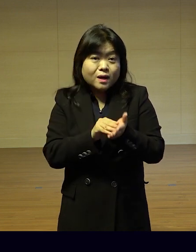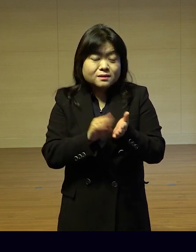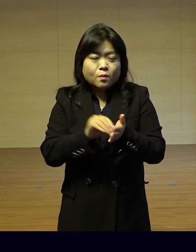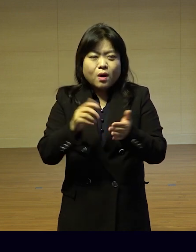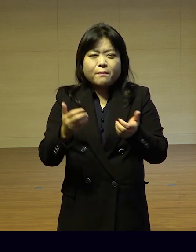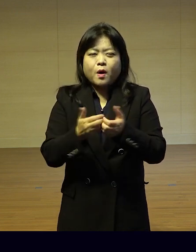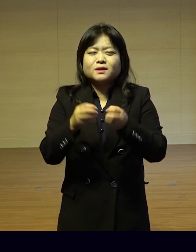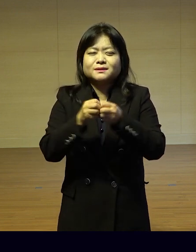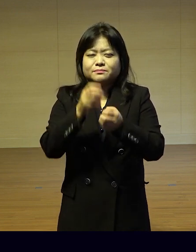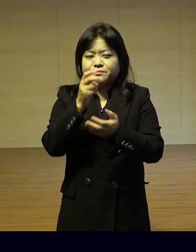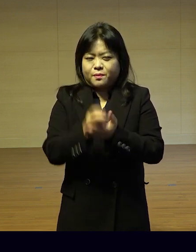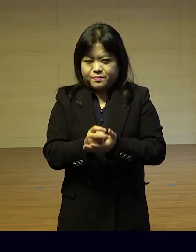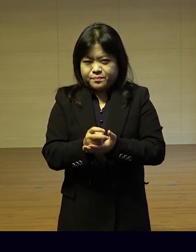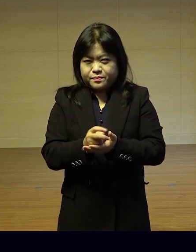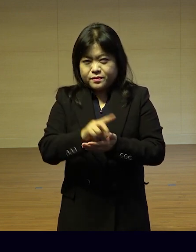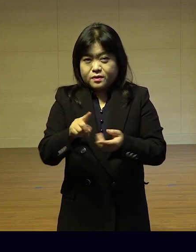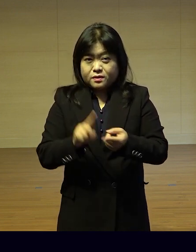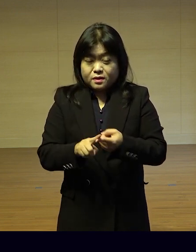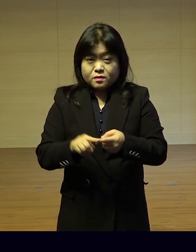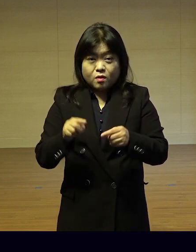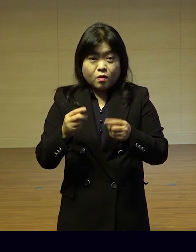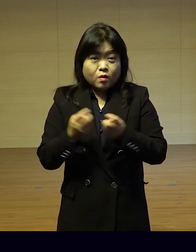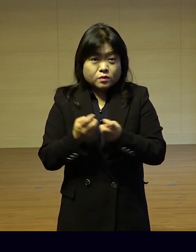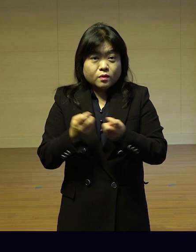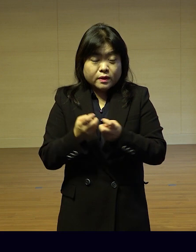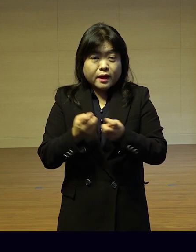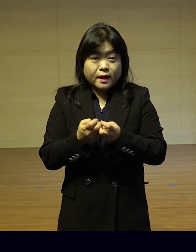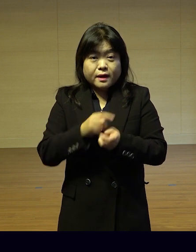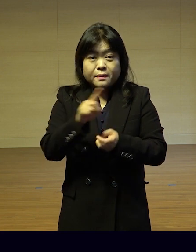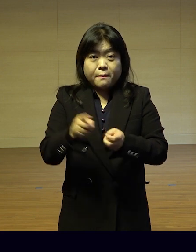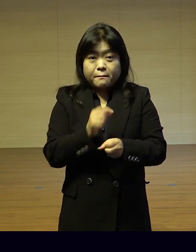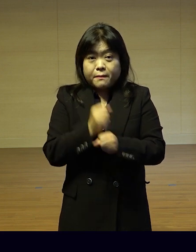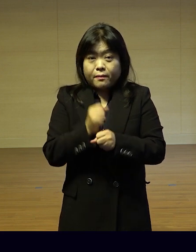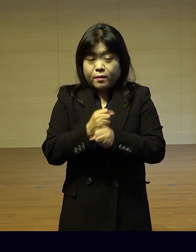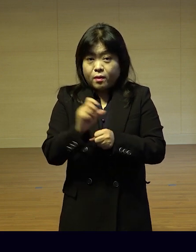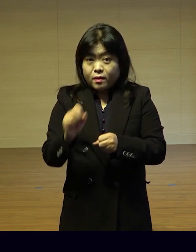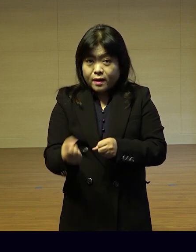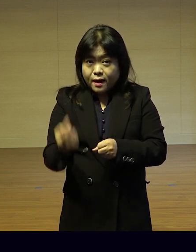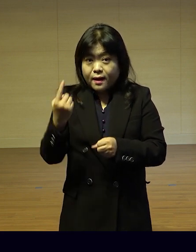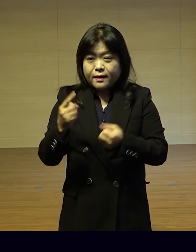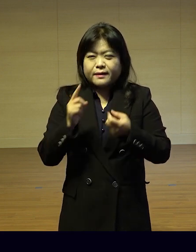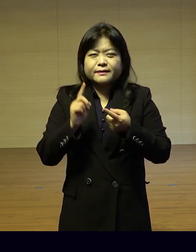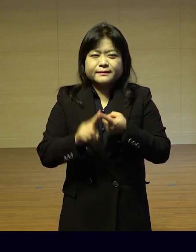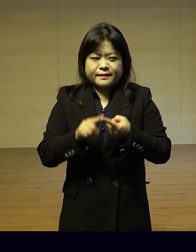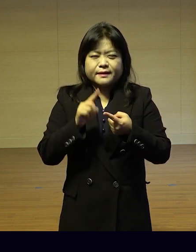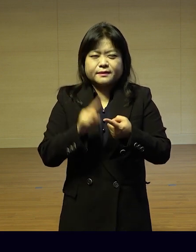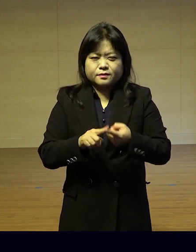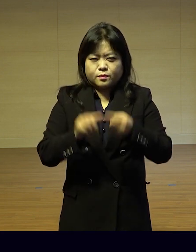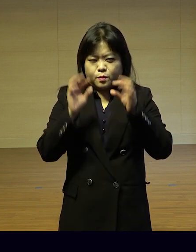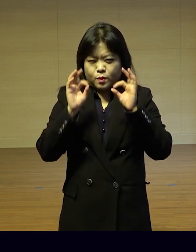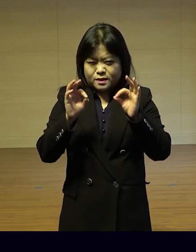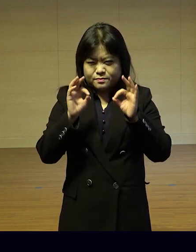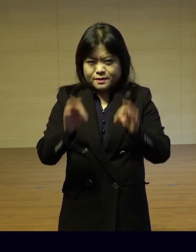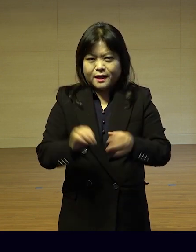변증법 어떻게 해서 그리고 해겔 변증법이 탄생하게 되었는가 요 점을